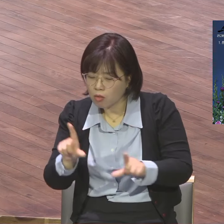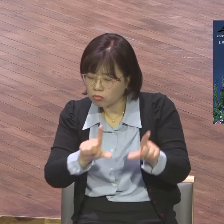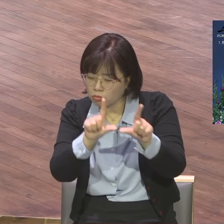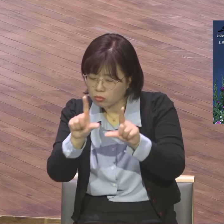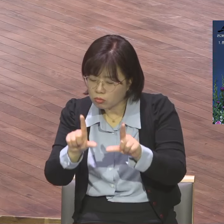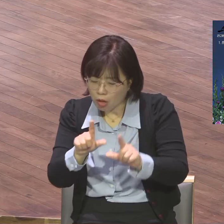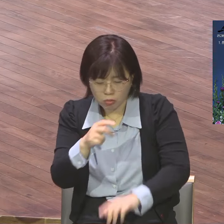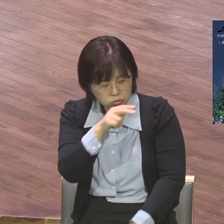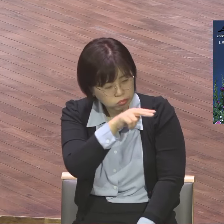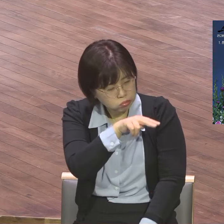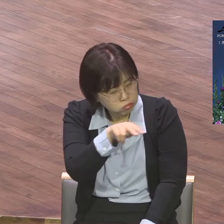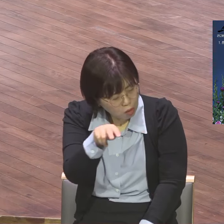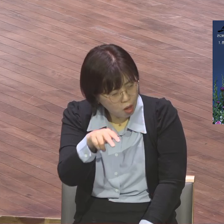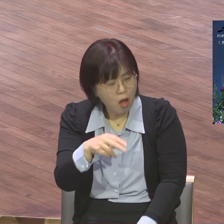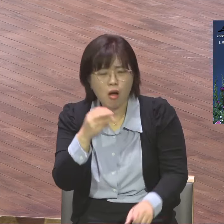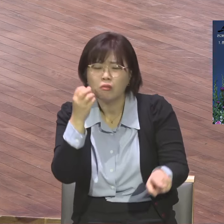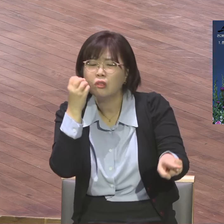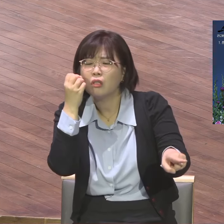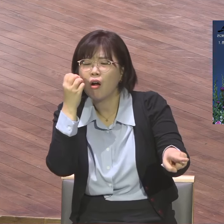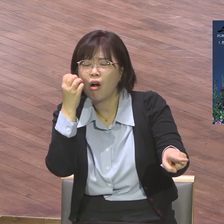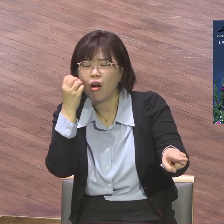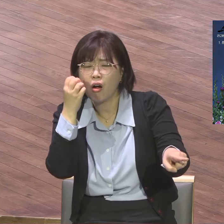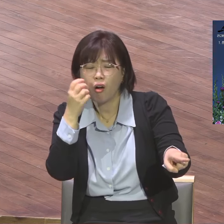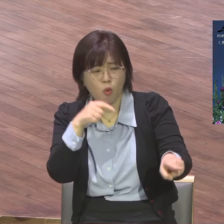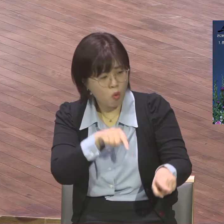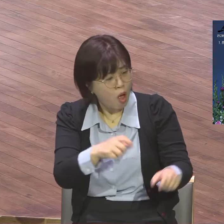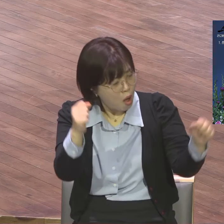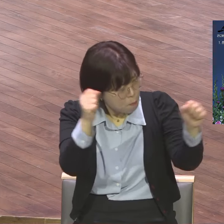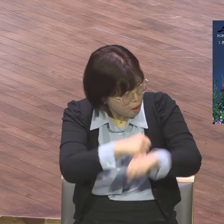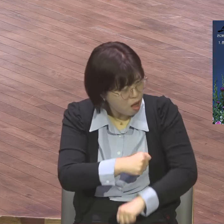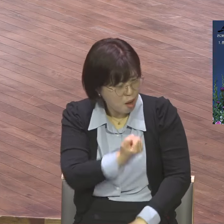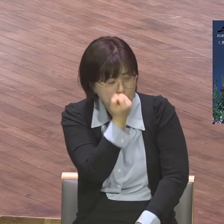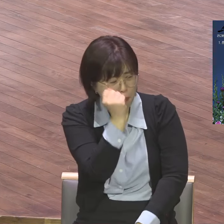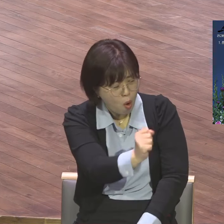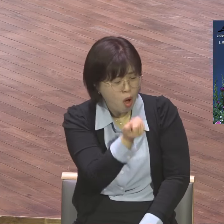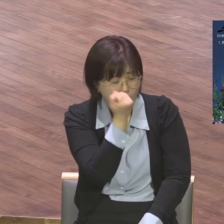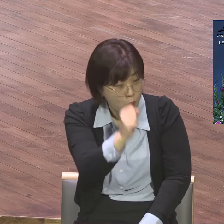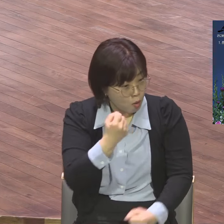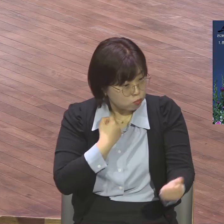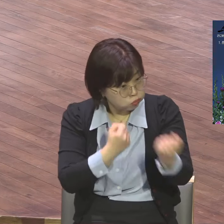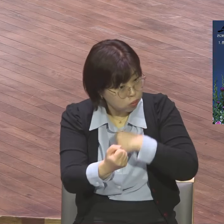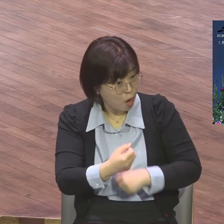뻔히 알면서 반복합니다. 반복해요.